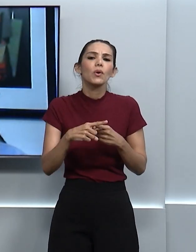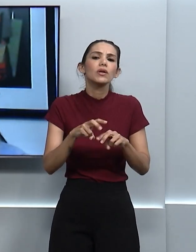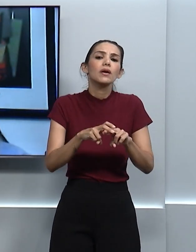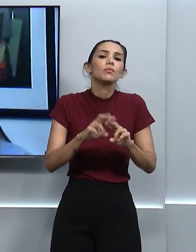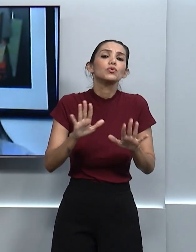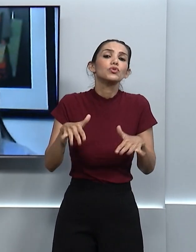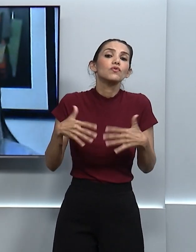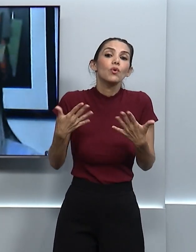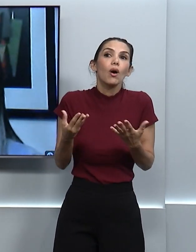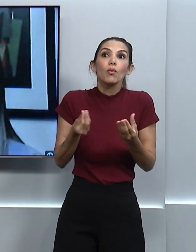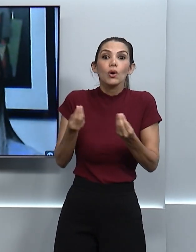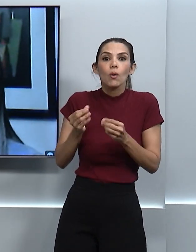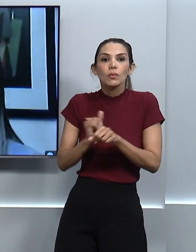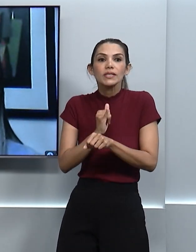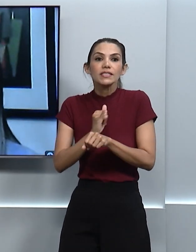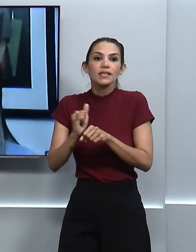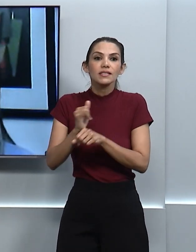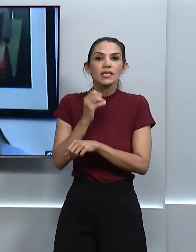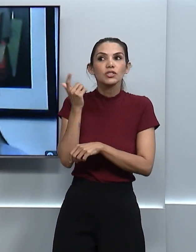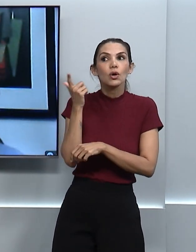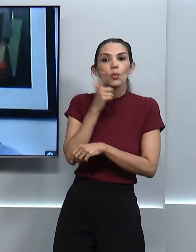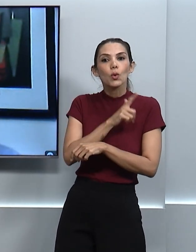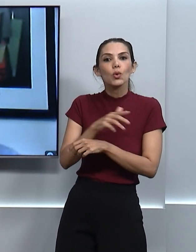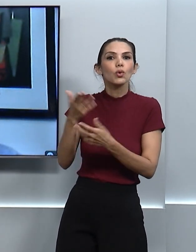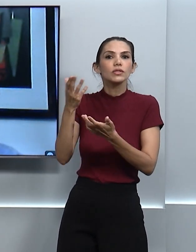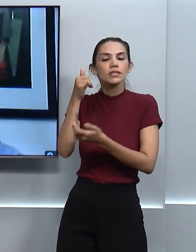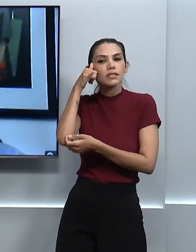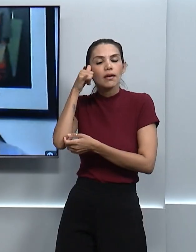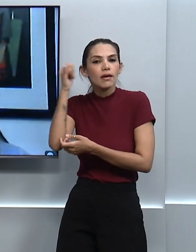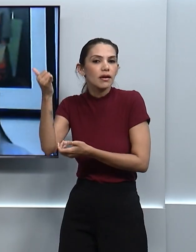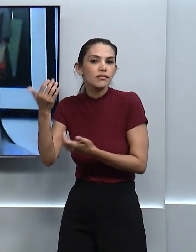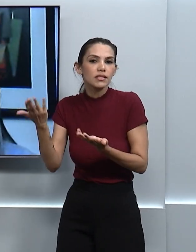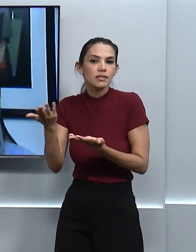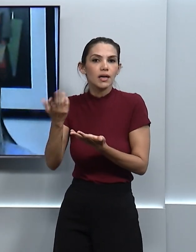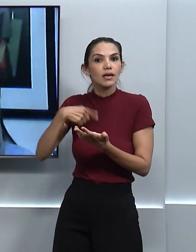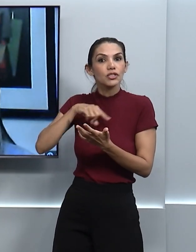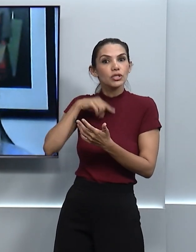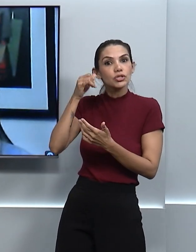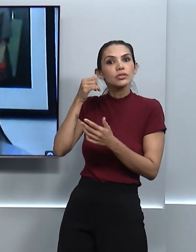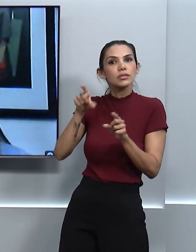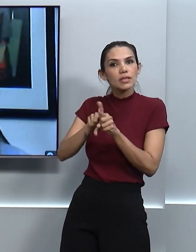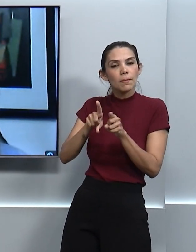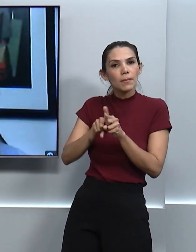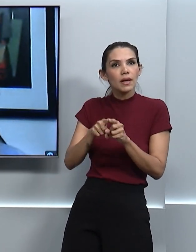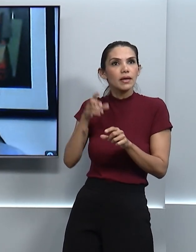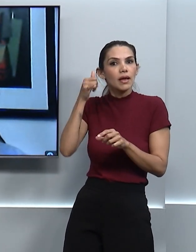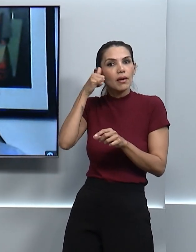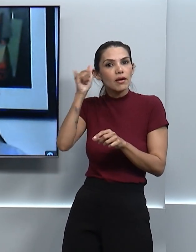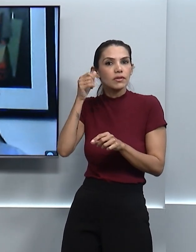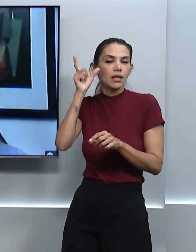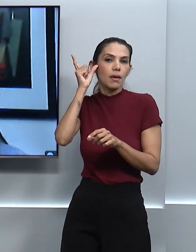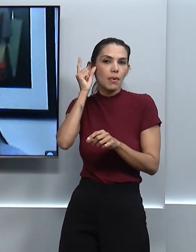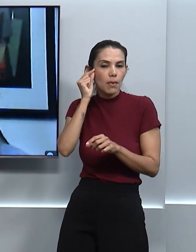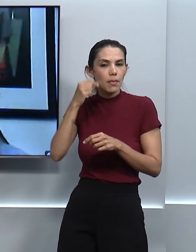gente pode evitar ser mais uma dessas pessoas que acaba perdendo algum grau, da audição ao longo da